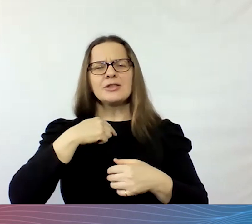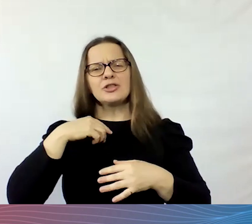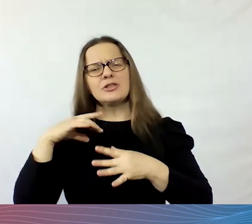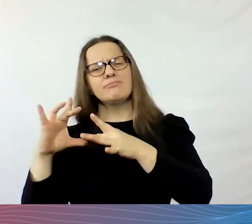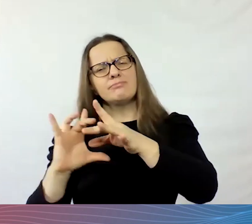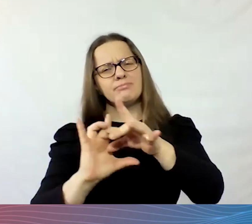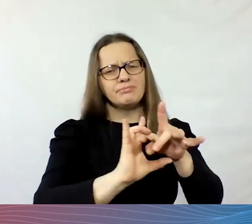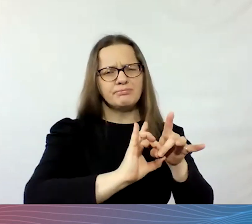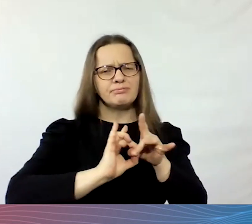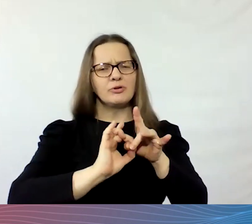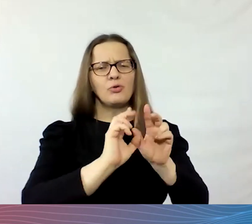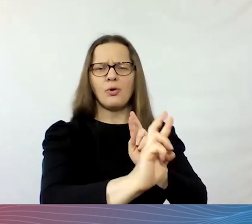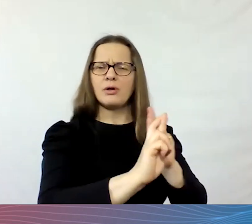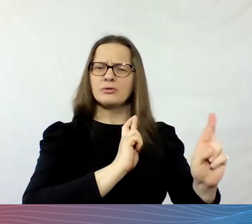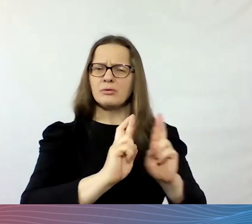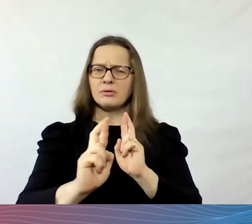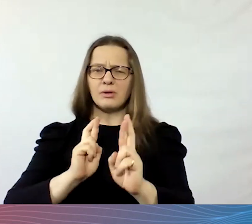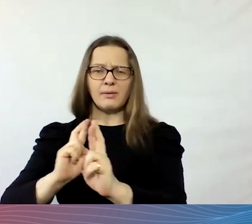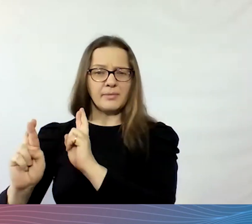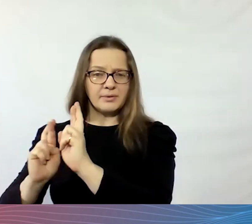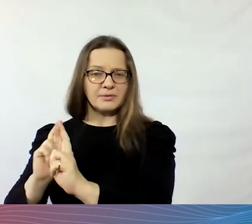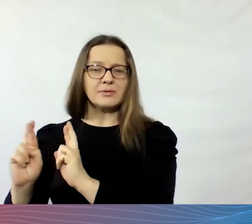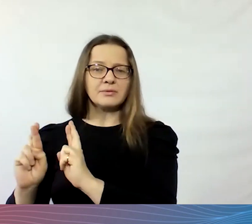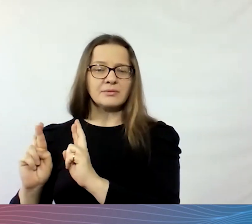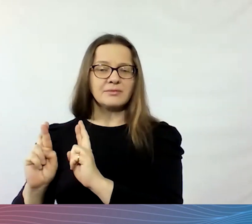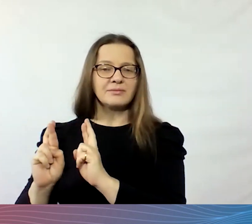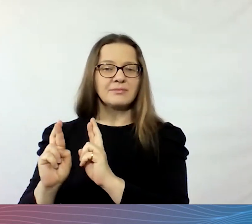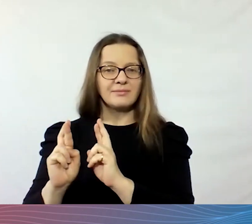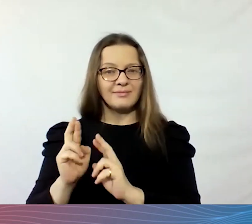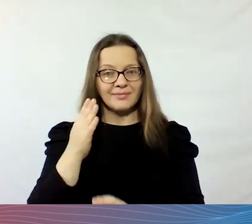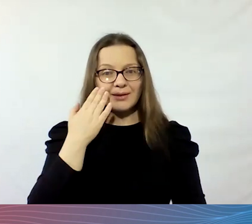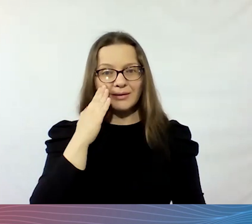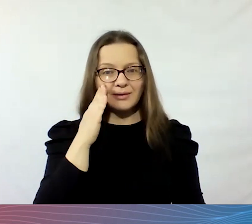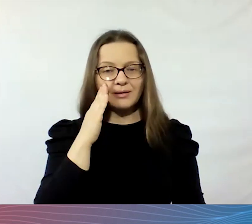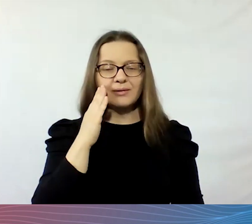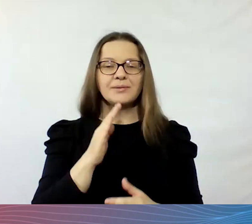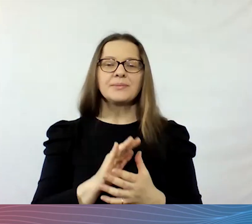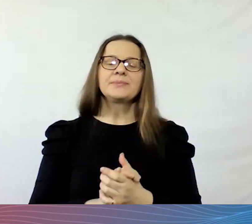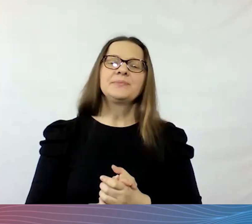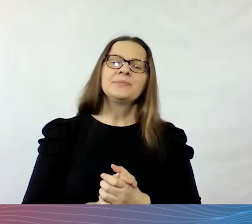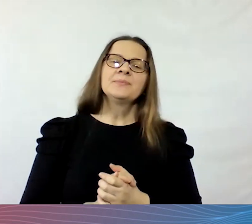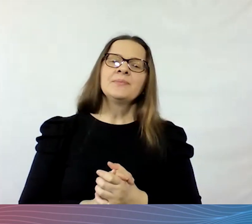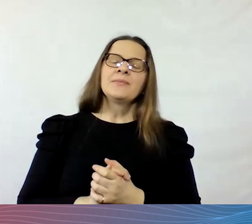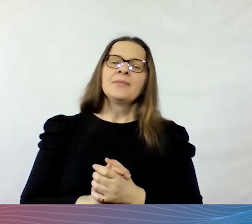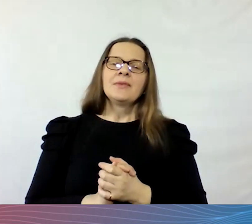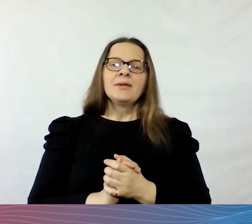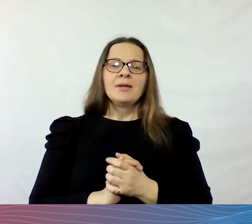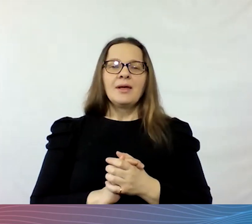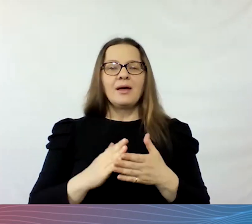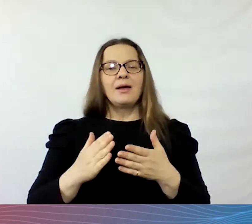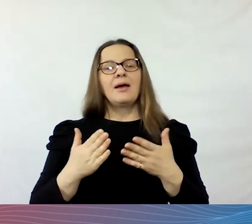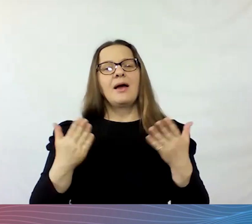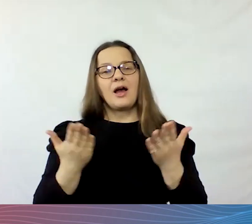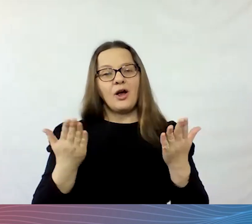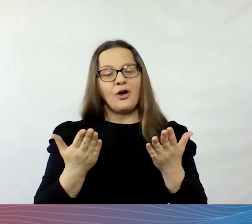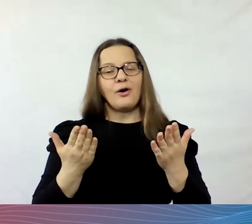do corpo de Cristo. Não sei se eu consegui explicar. Então, vamos lá. Se você não entendeu, vamos lá para Gálatas